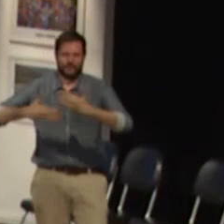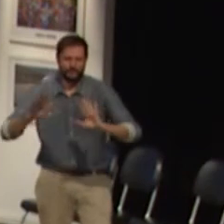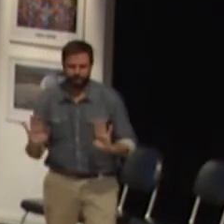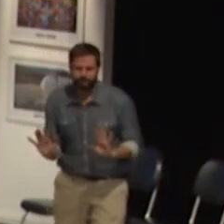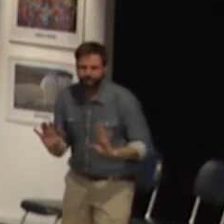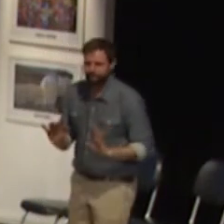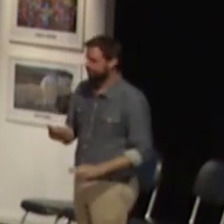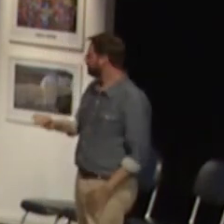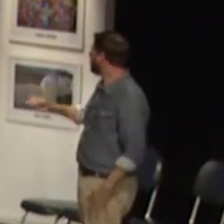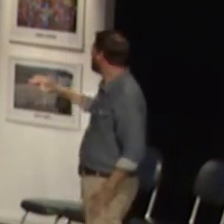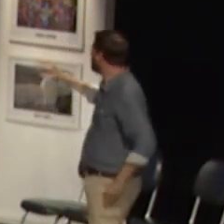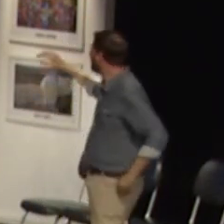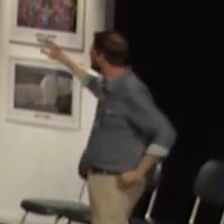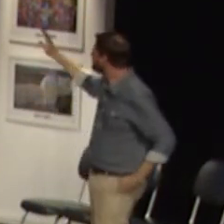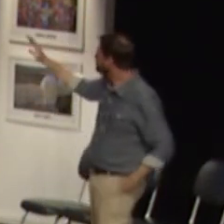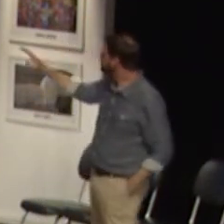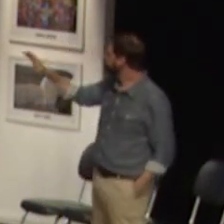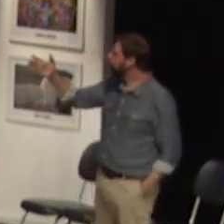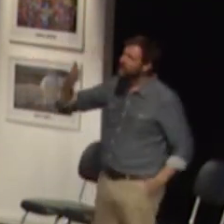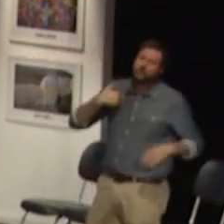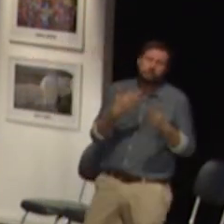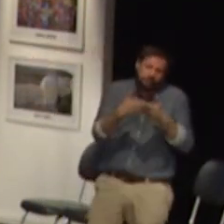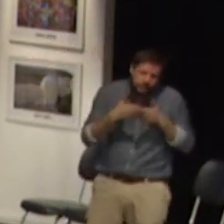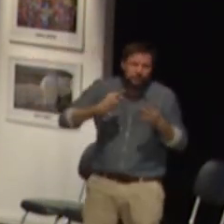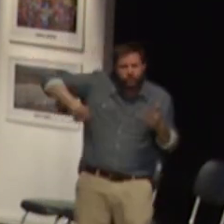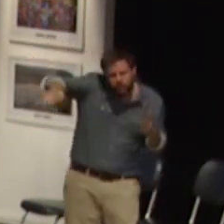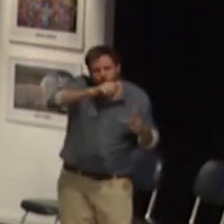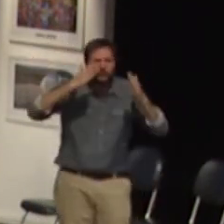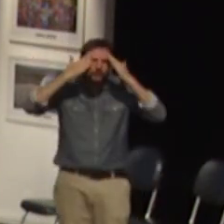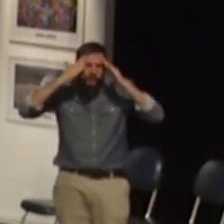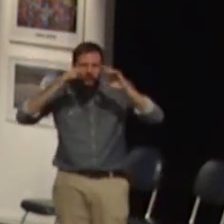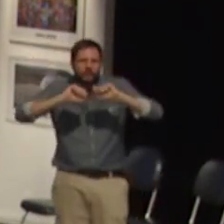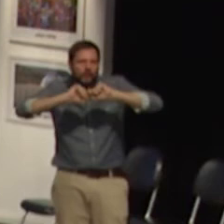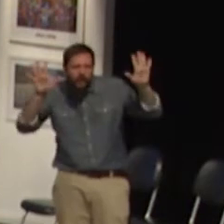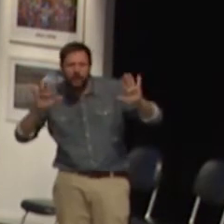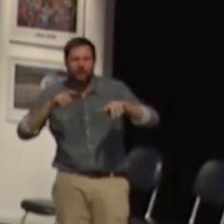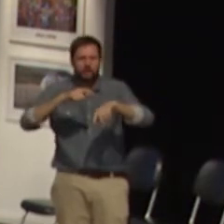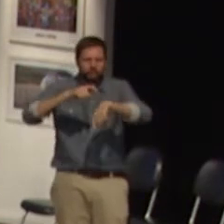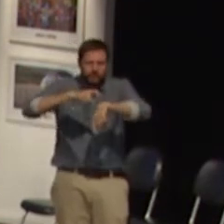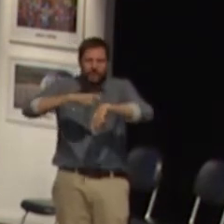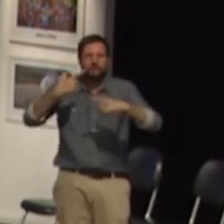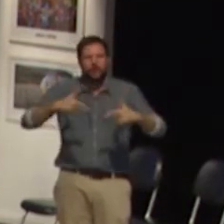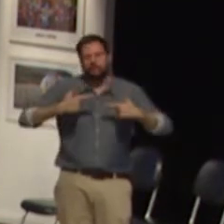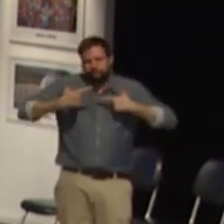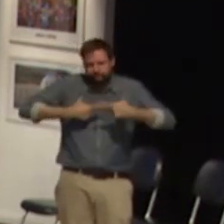gente, como pessoa, internamente, a gente tem o bilinguismo, mas dentro da educação a gente não tem. Então, eu estou pedindo para que vocês, nesse